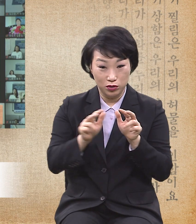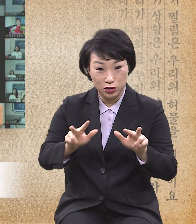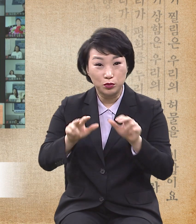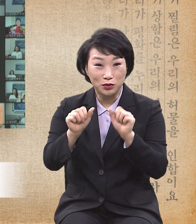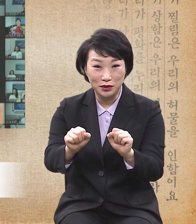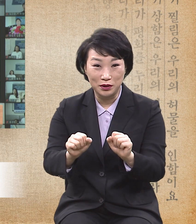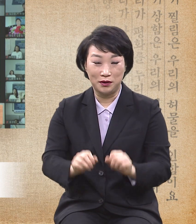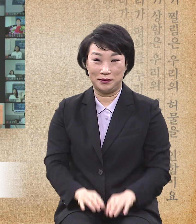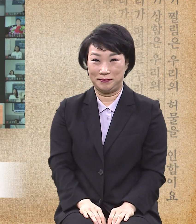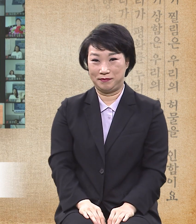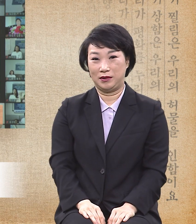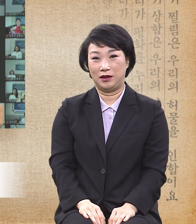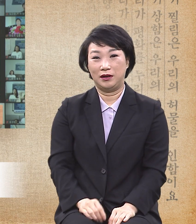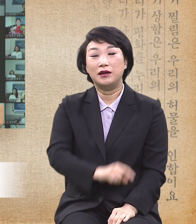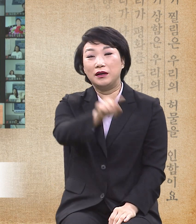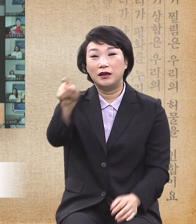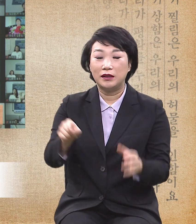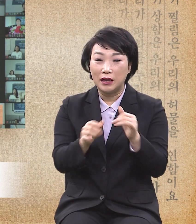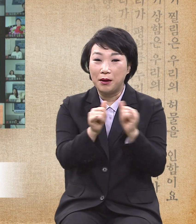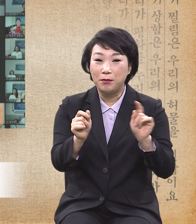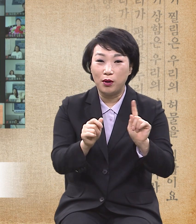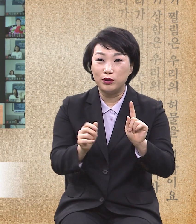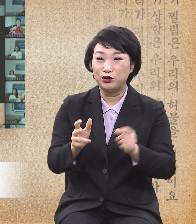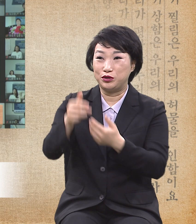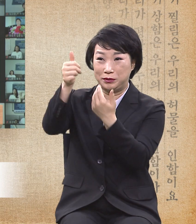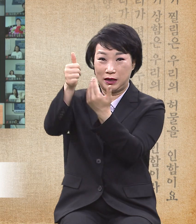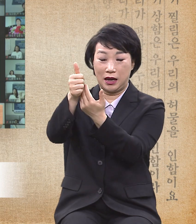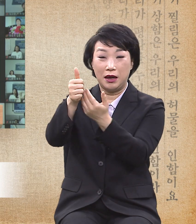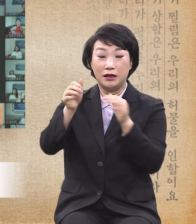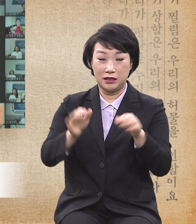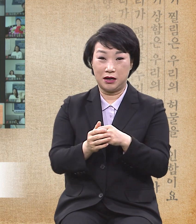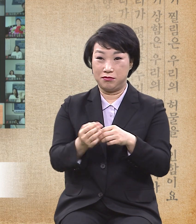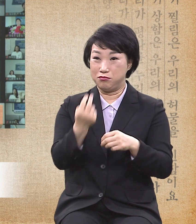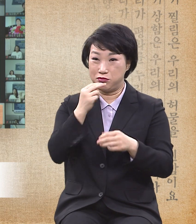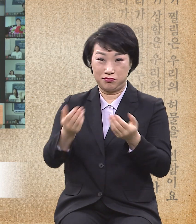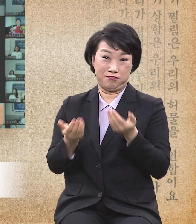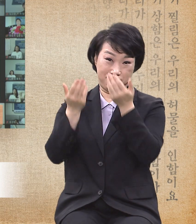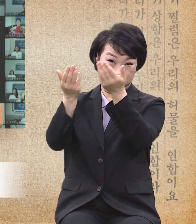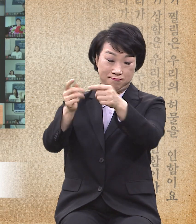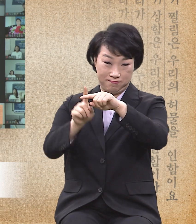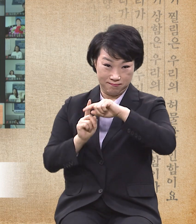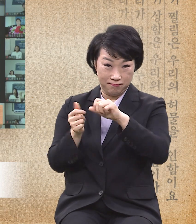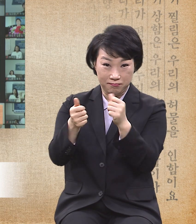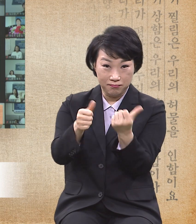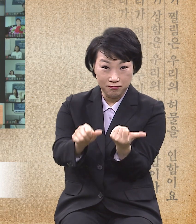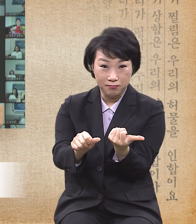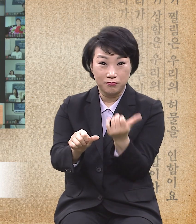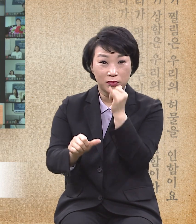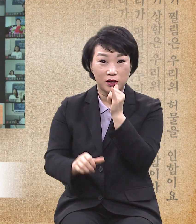지금도 있어요. 그들은 주님 앞에 가차없이 목숨을 내놓고 순교해요.